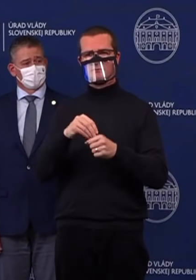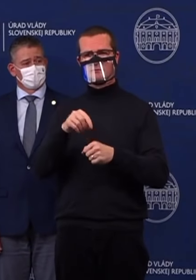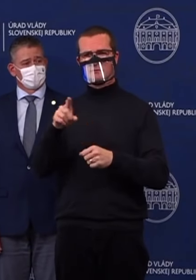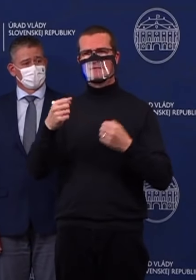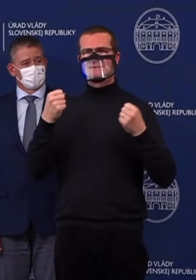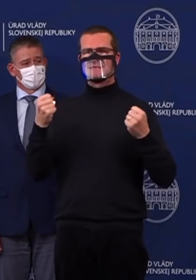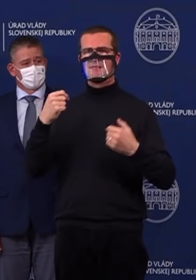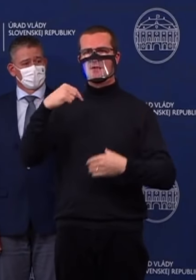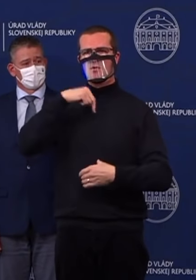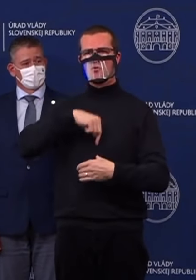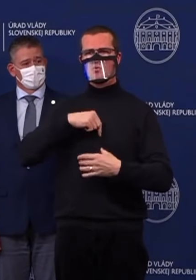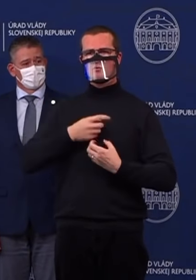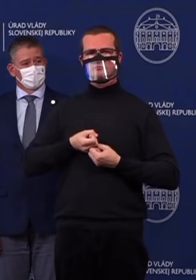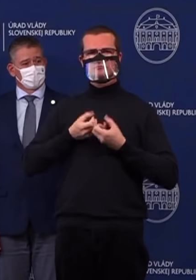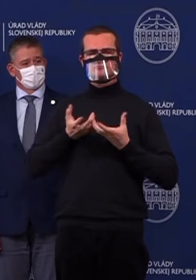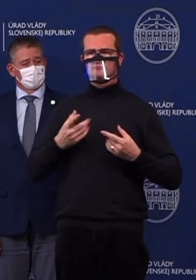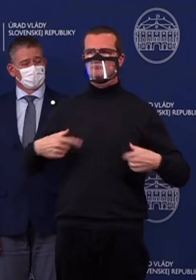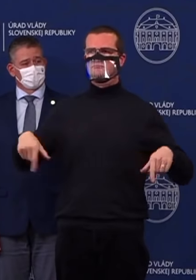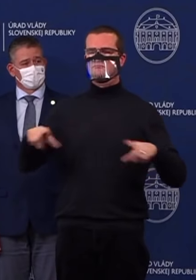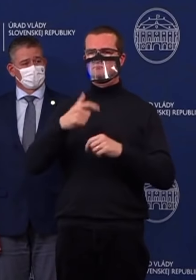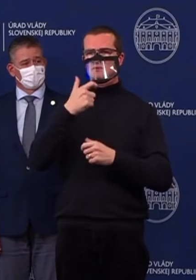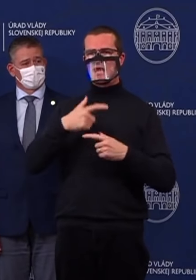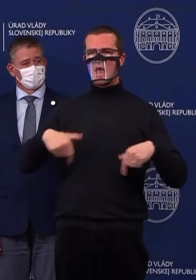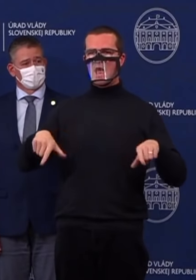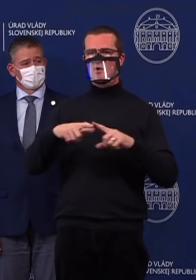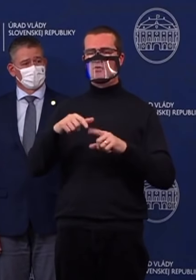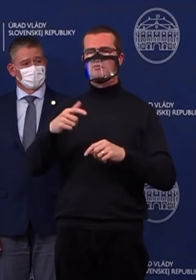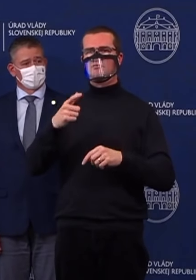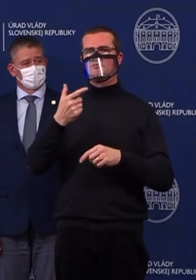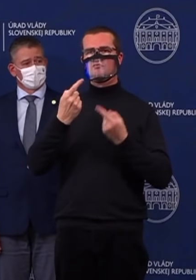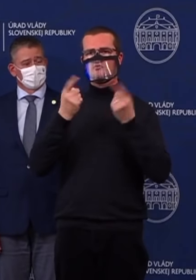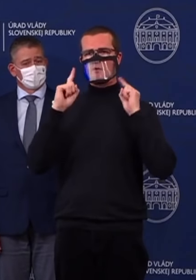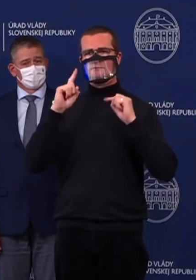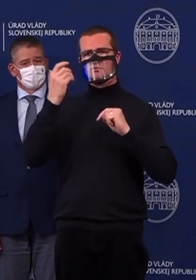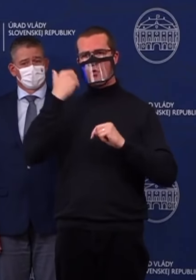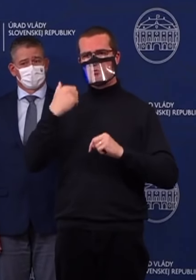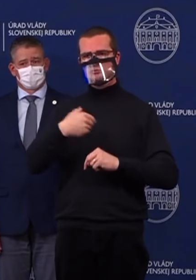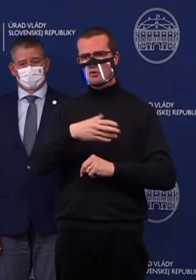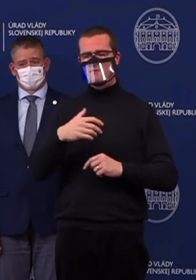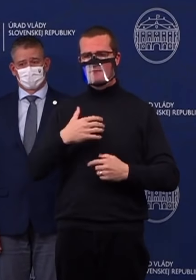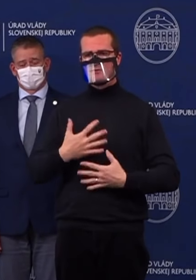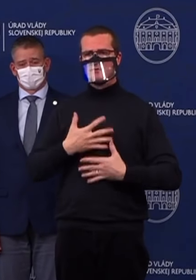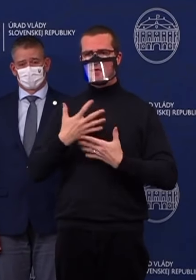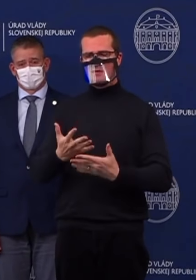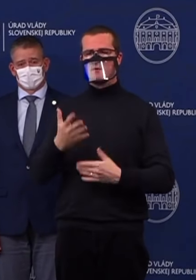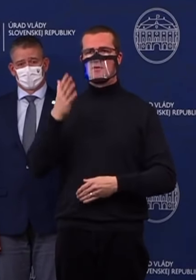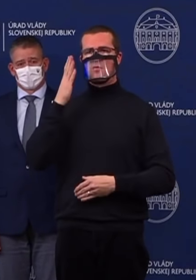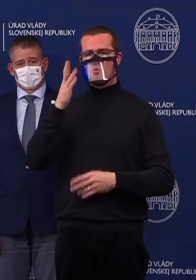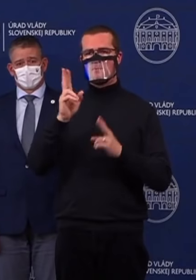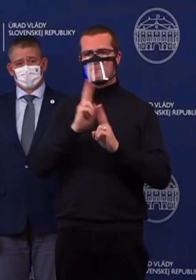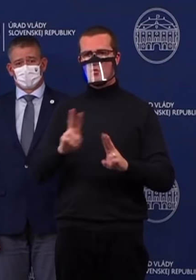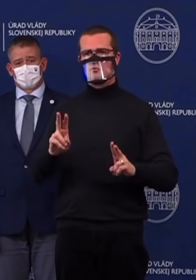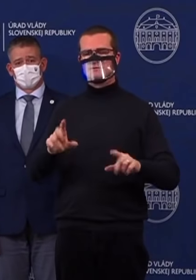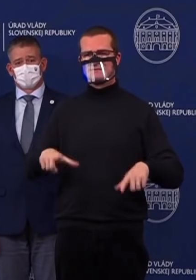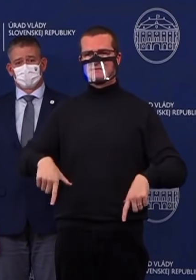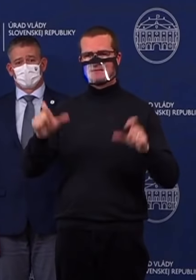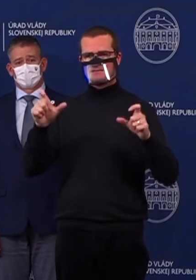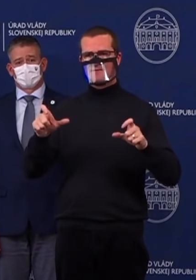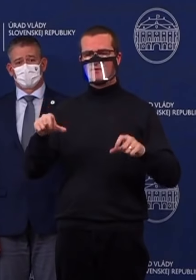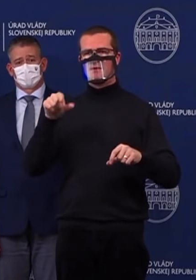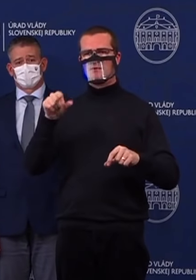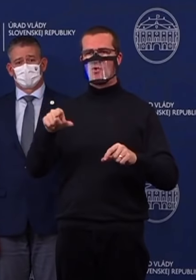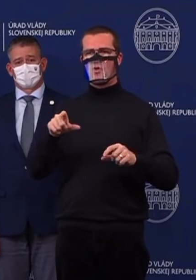toho silného ducha slovenského národa, občanov Slovenskej republiky, mi dáva veľkú nádej, že budeme môcť zastaviť